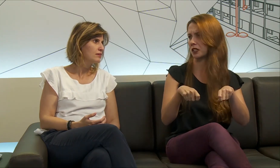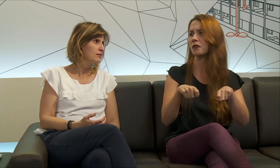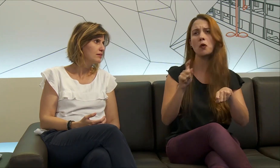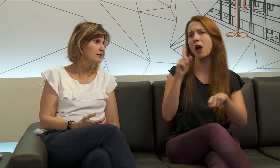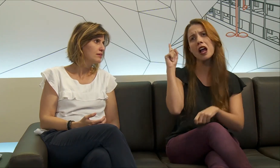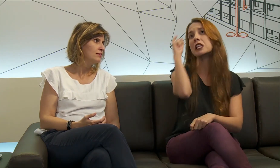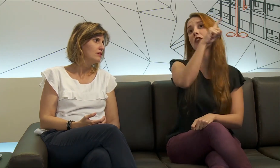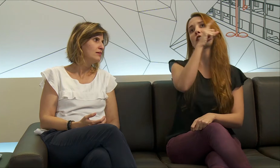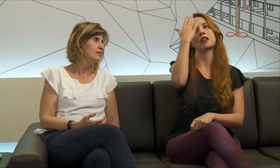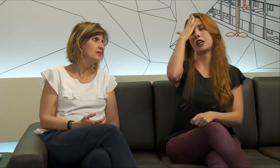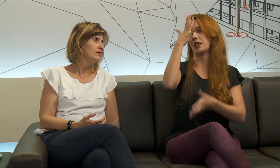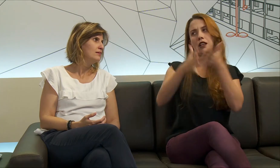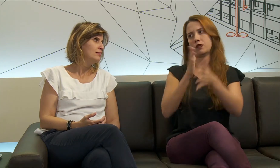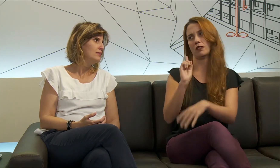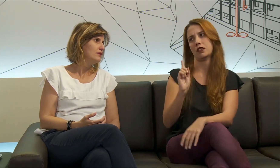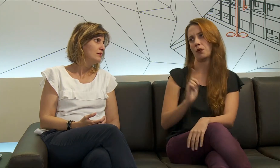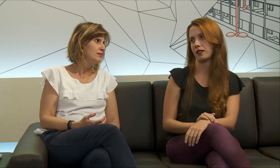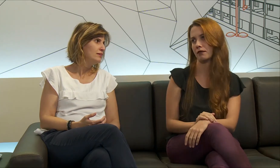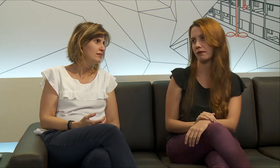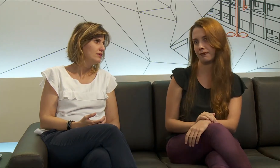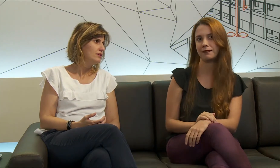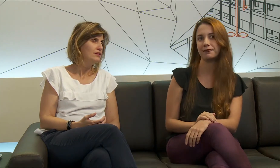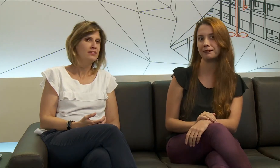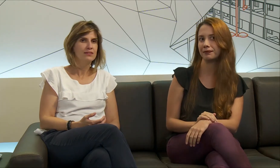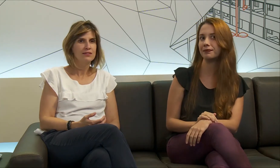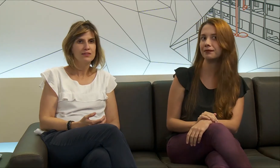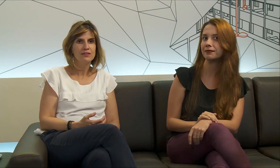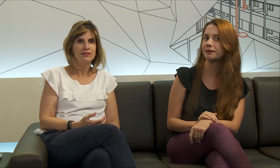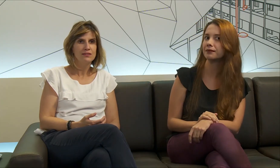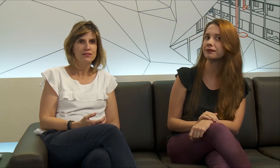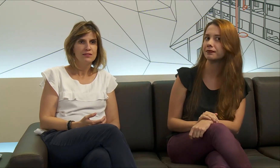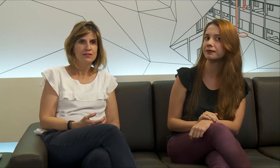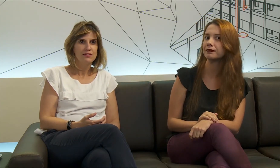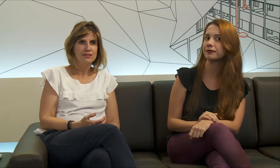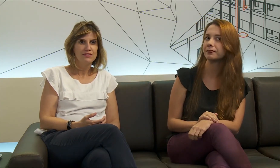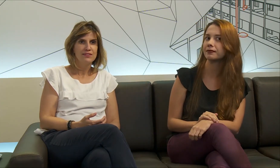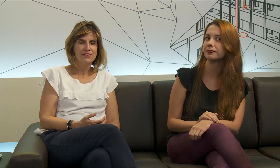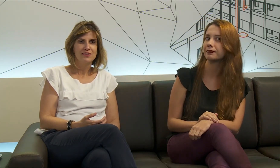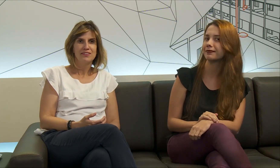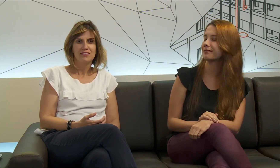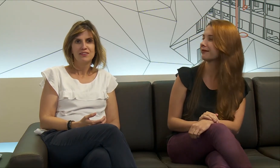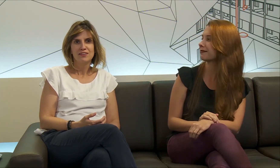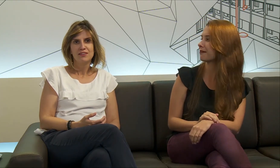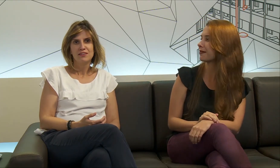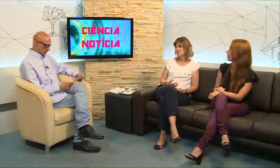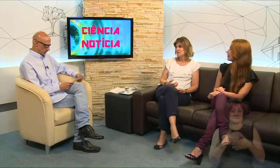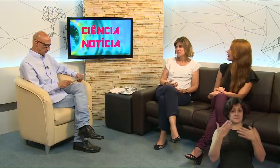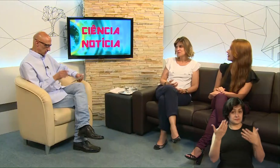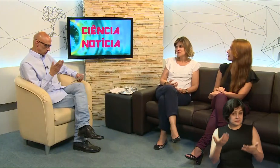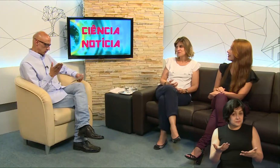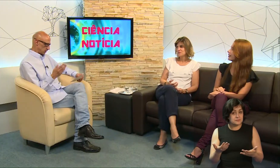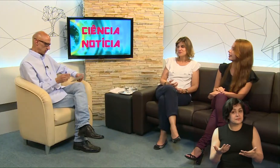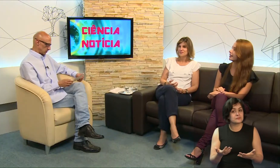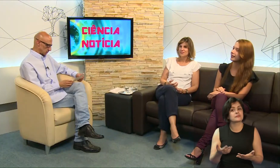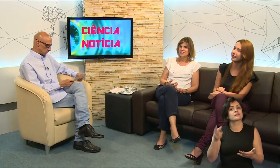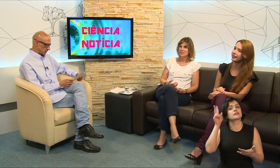que já participou, por exemplo, de cursos de Libras, e aí já consegue se comunicar com um pouco mais de facilidade, né? Lembrando que temos